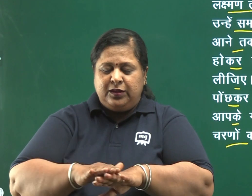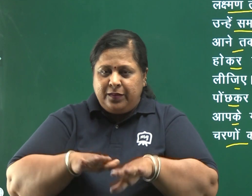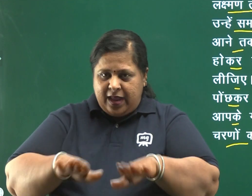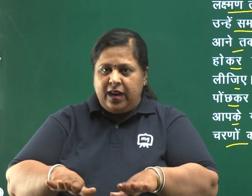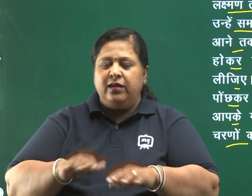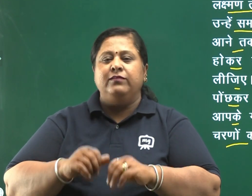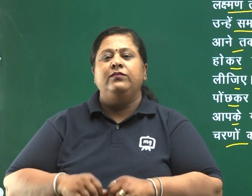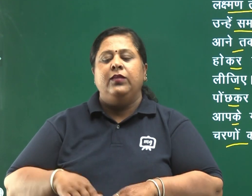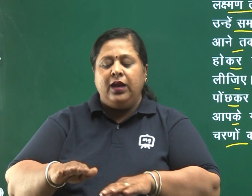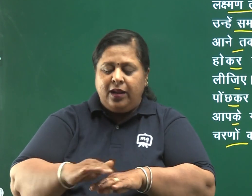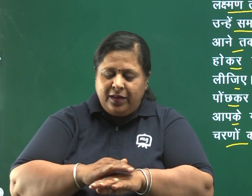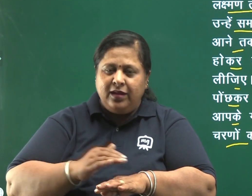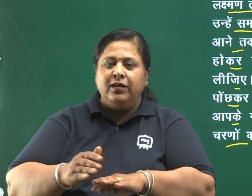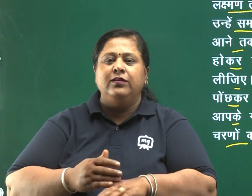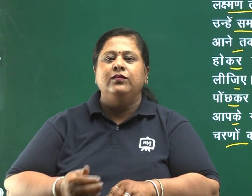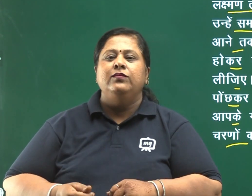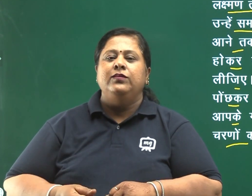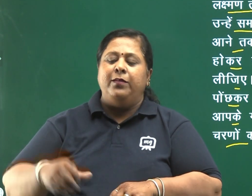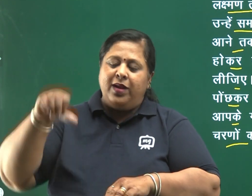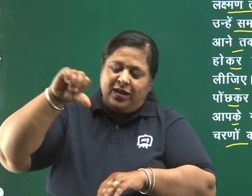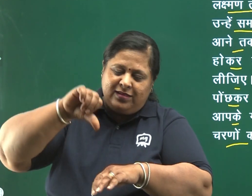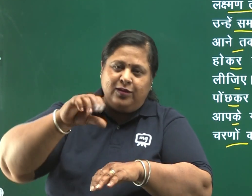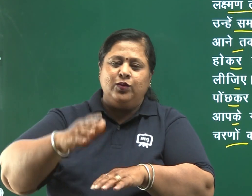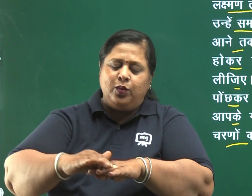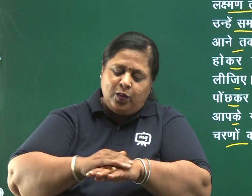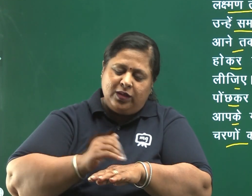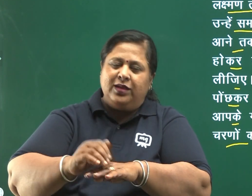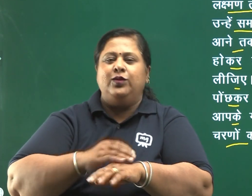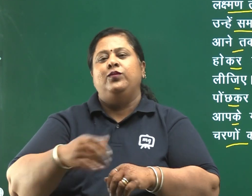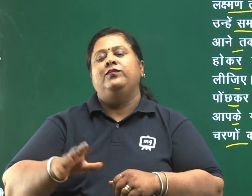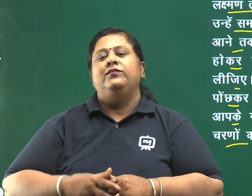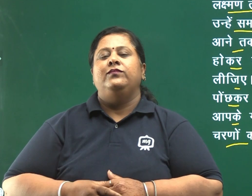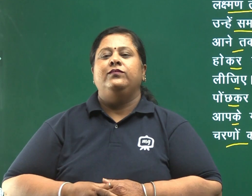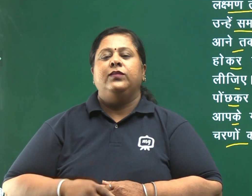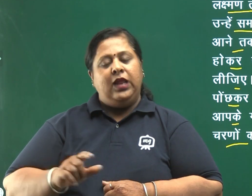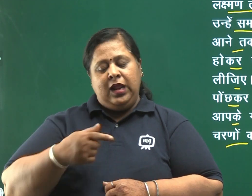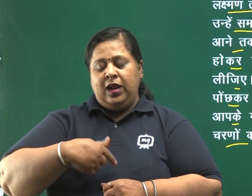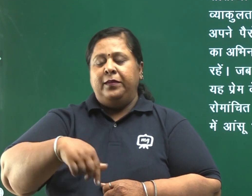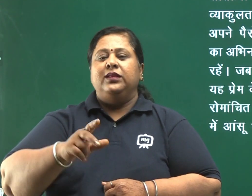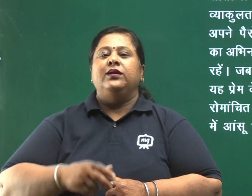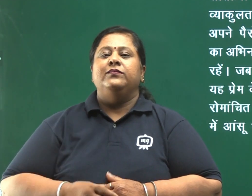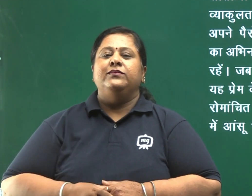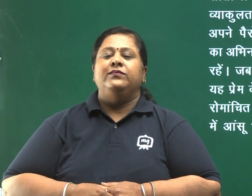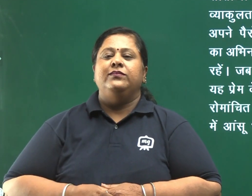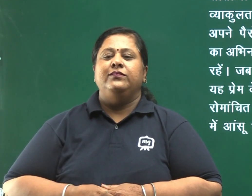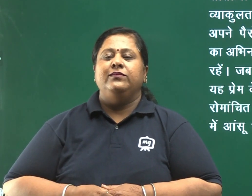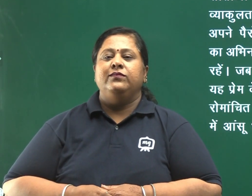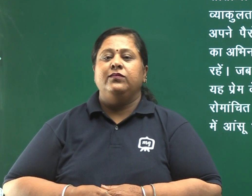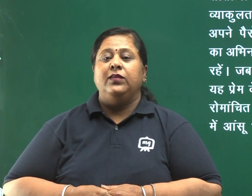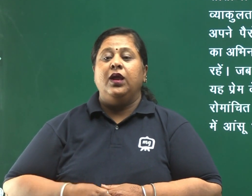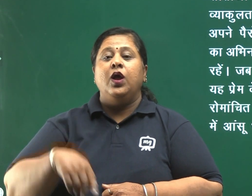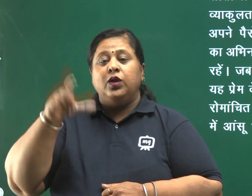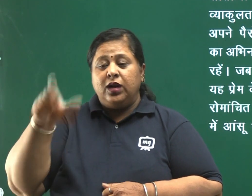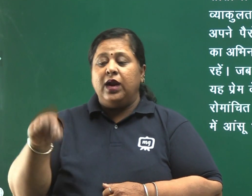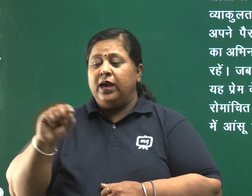चरण हैं इनको भी पानी से धो दे देती हूँ। आगे बढ़ते हैं। तुलसीदास